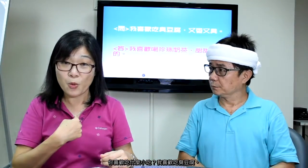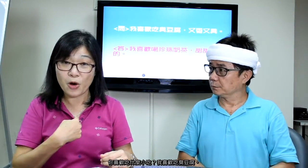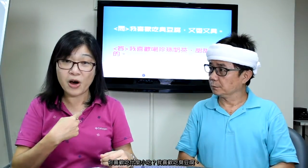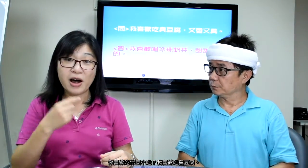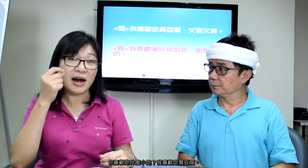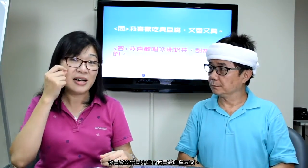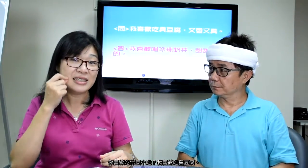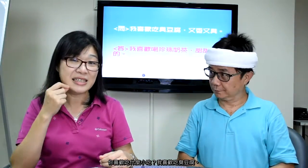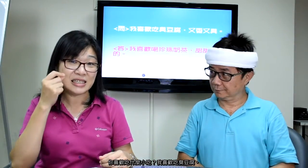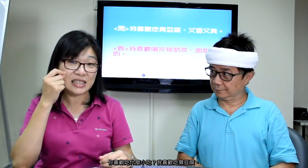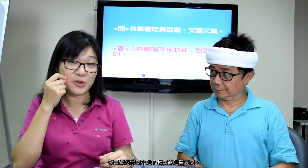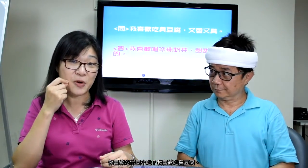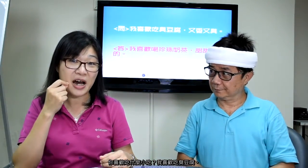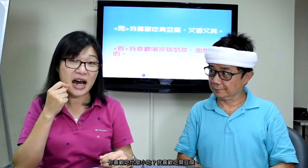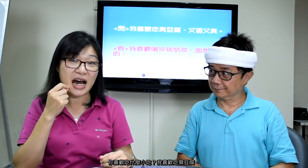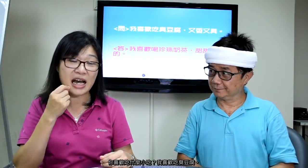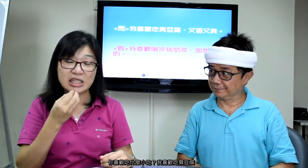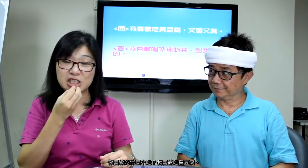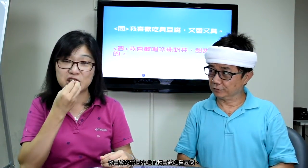我喜欢吃